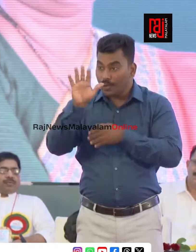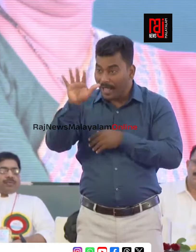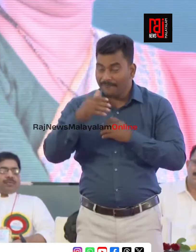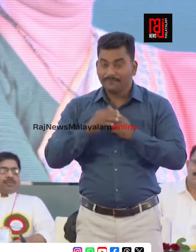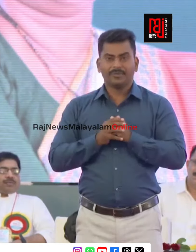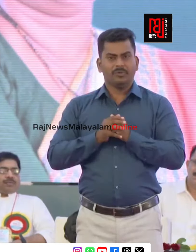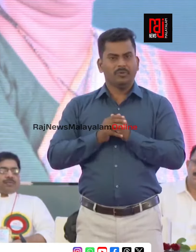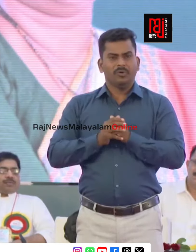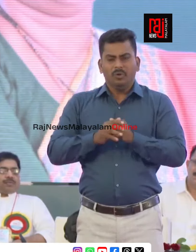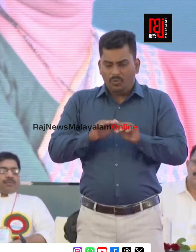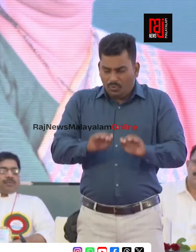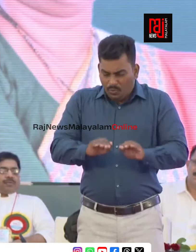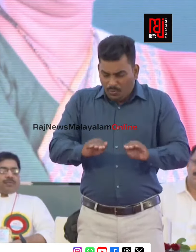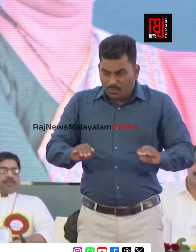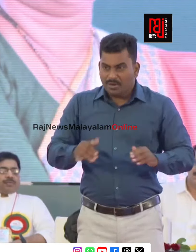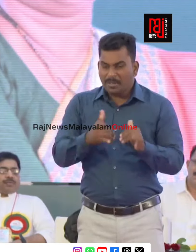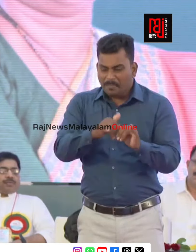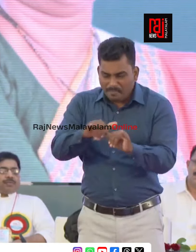ഇവയുടെ എല്ലാം